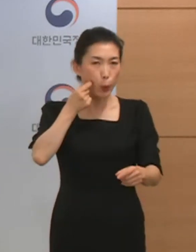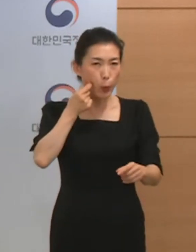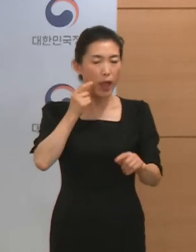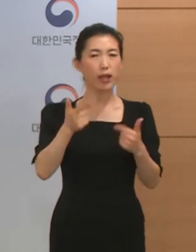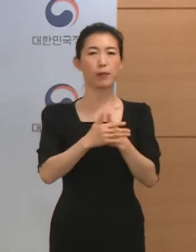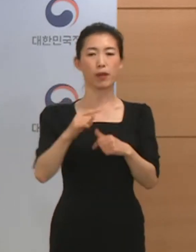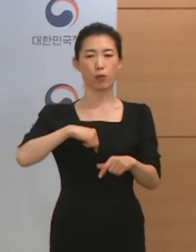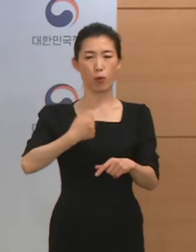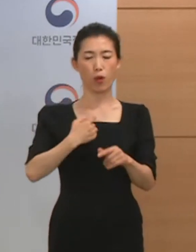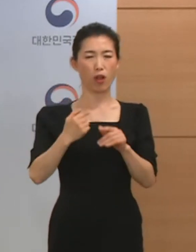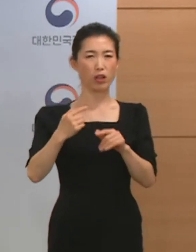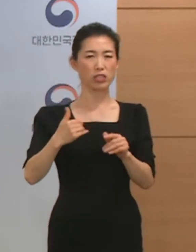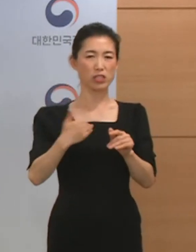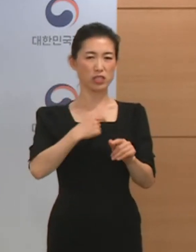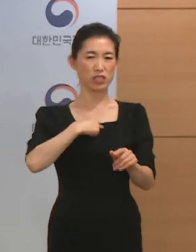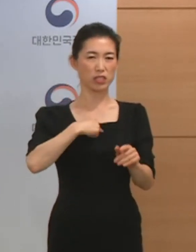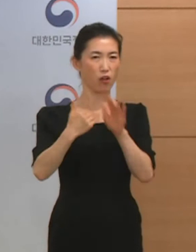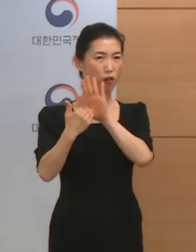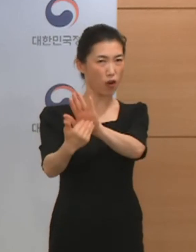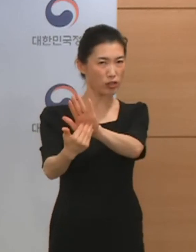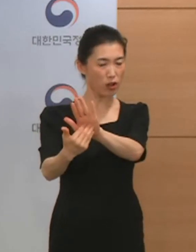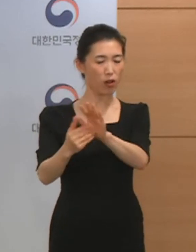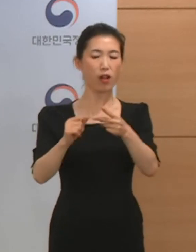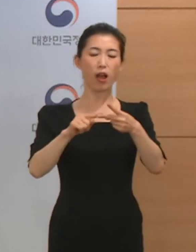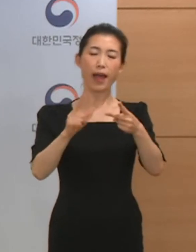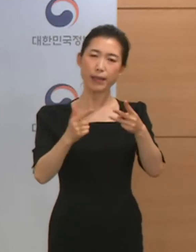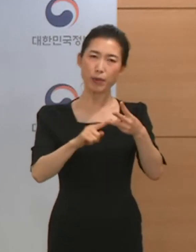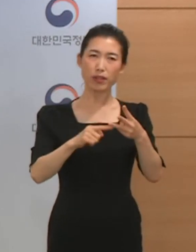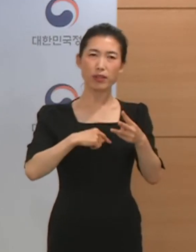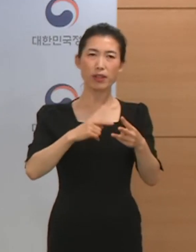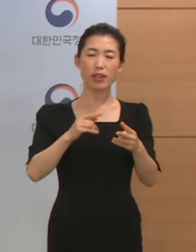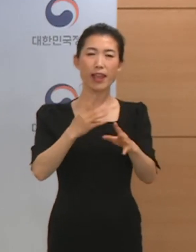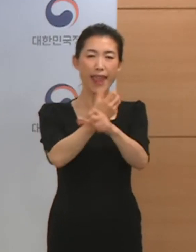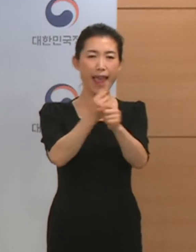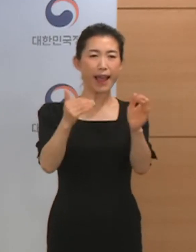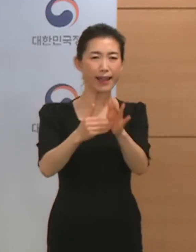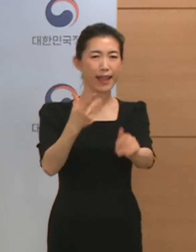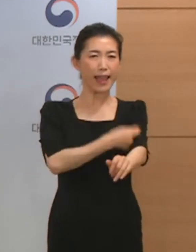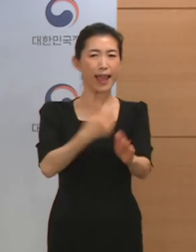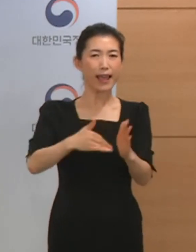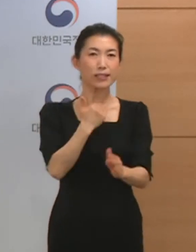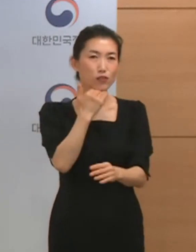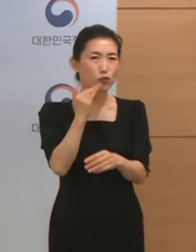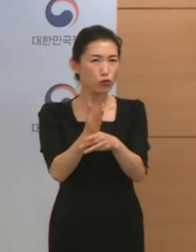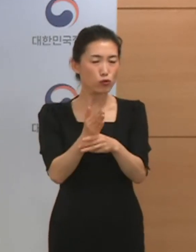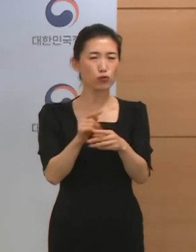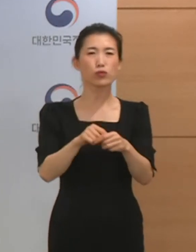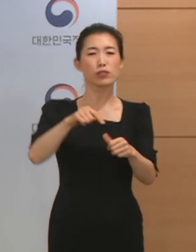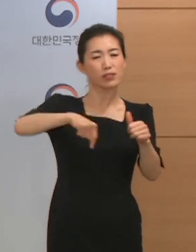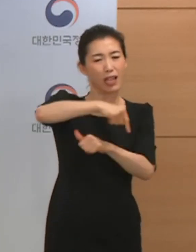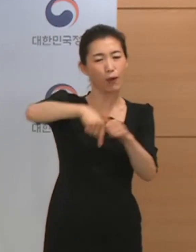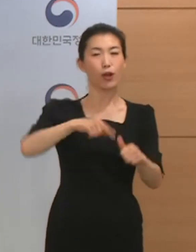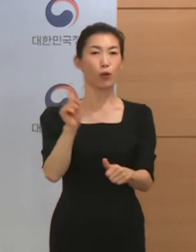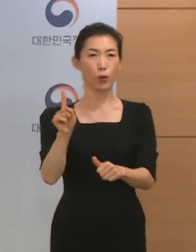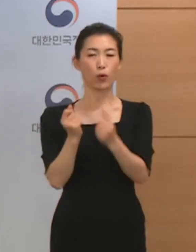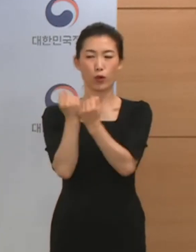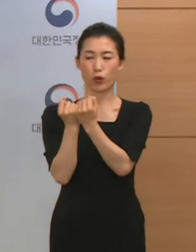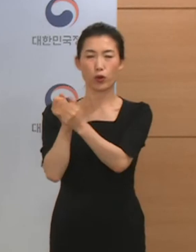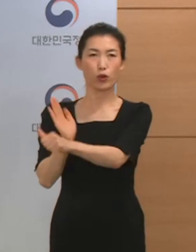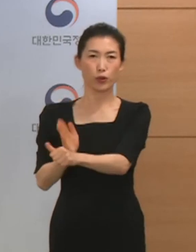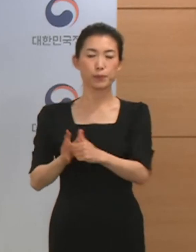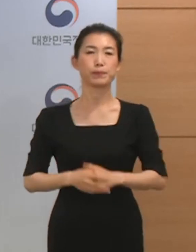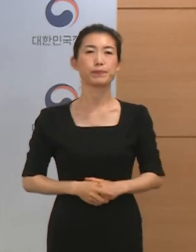접종을 신청하고 기다리고 있었던 상황인지 등 상황에 대한 설명 부탁드립니다. 예, 이 부분이 아직